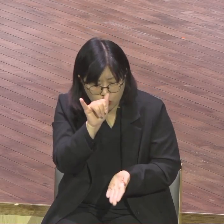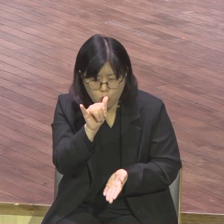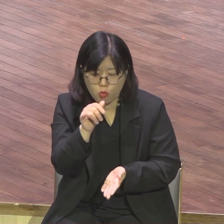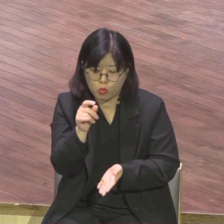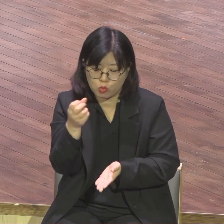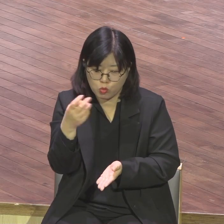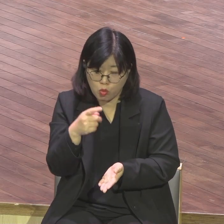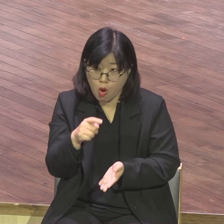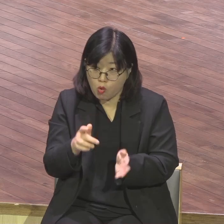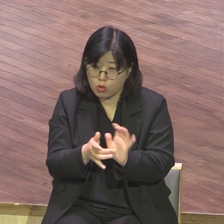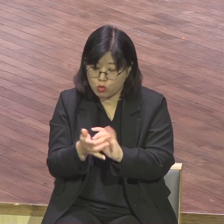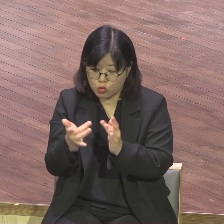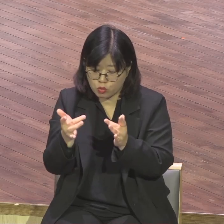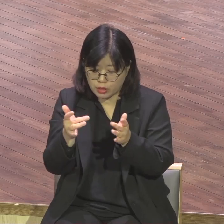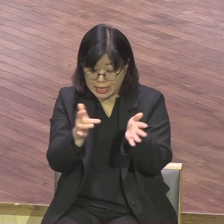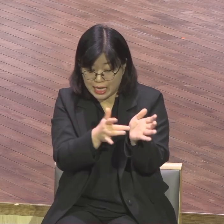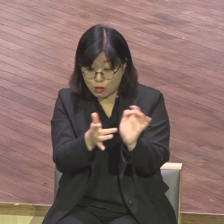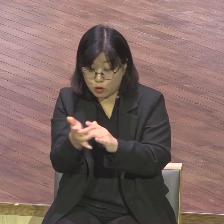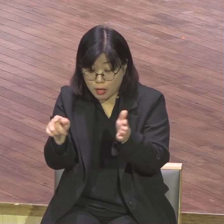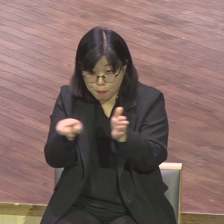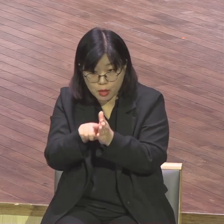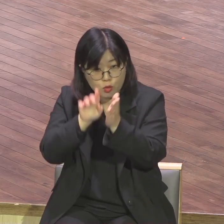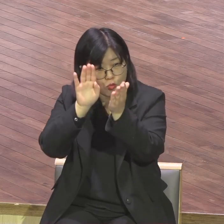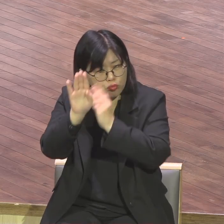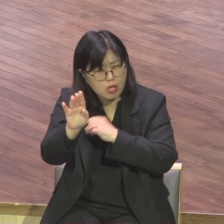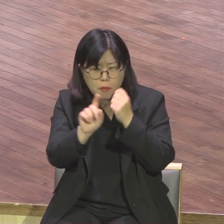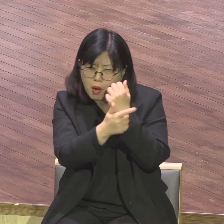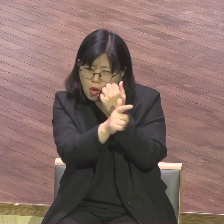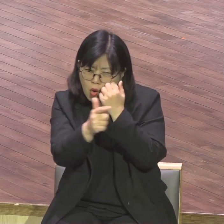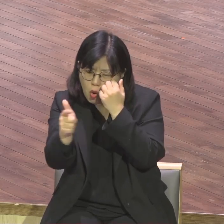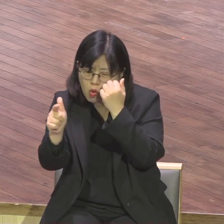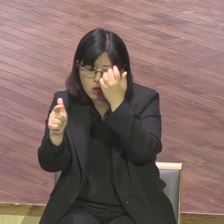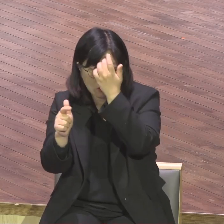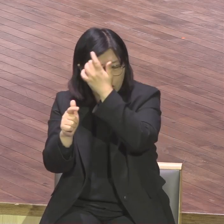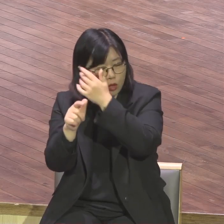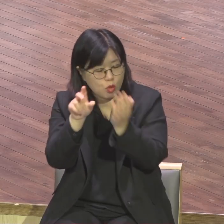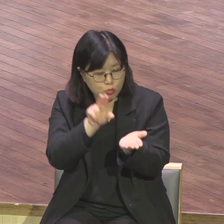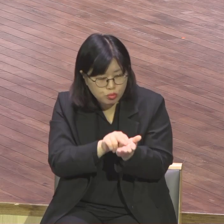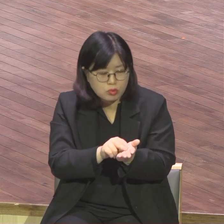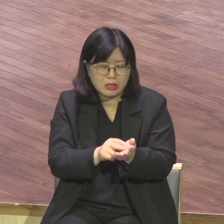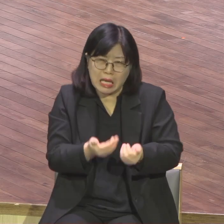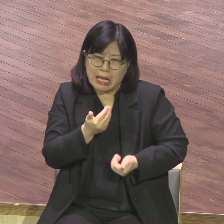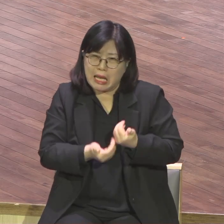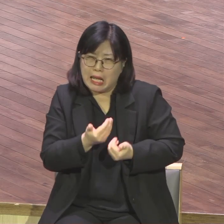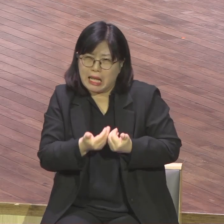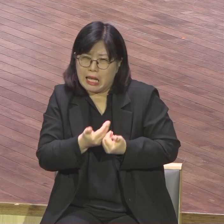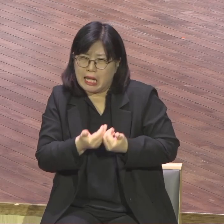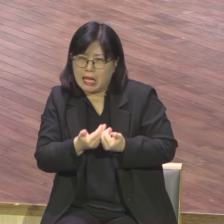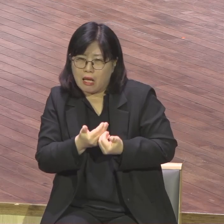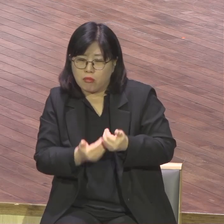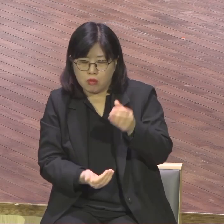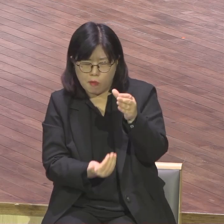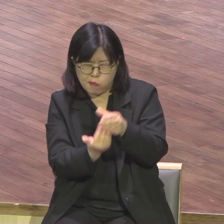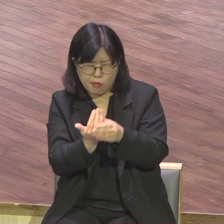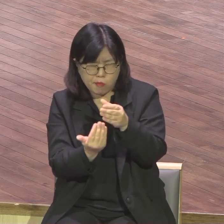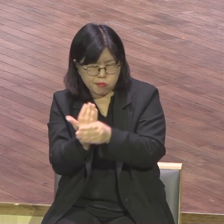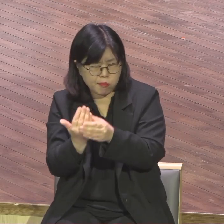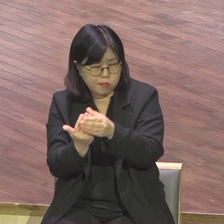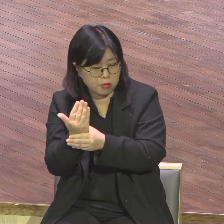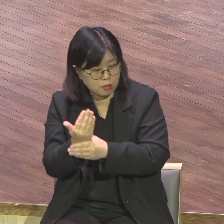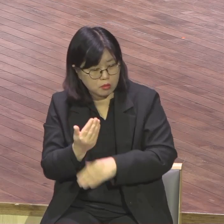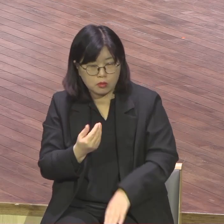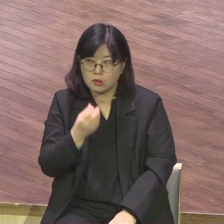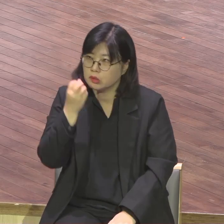빼앗겨요. 근심이 생겨요. 후회가 되고 이거 이렇게 믿어야 되나? 계속해서